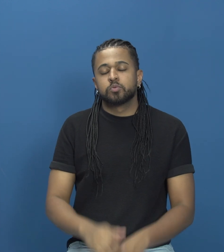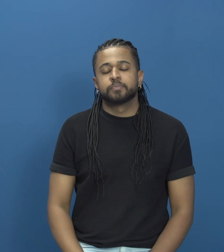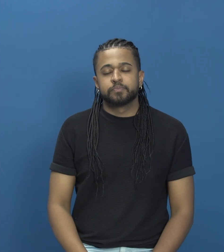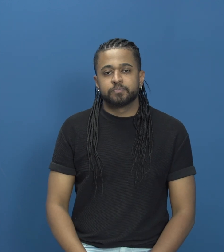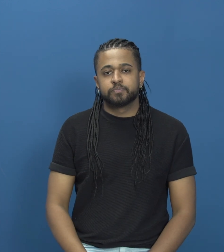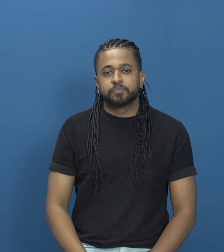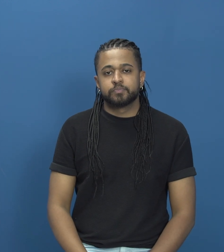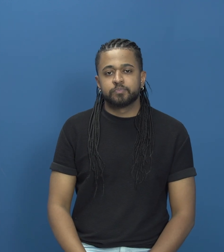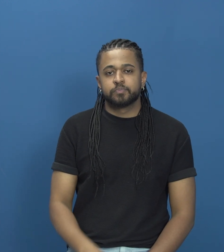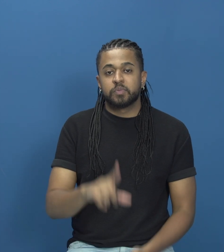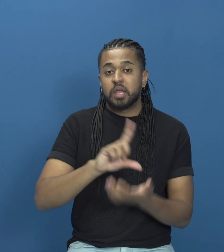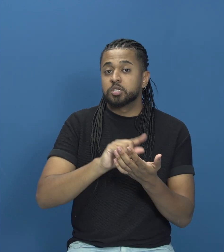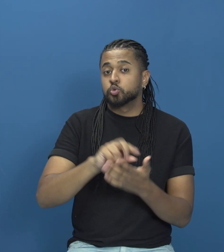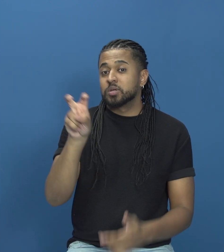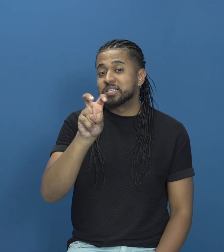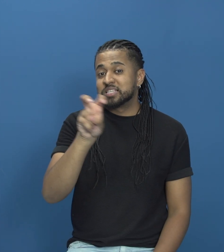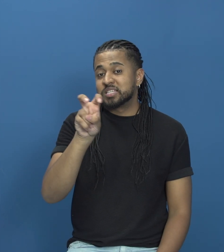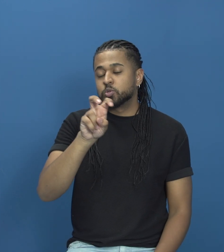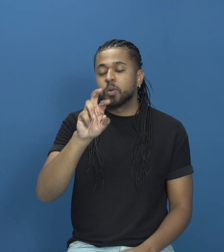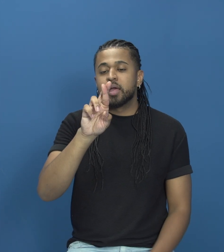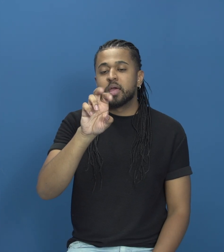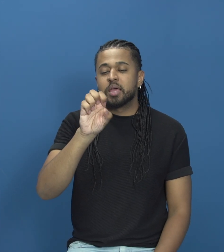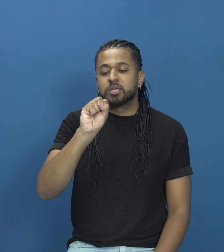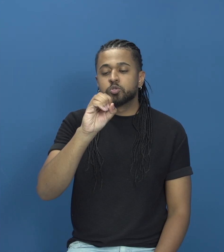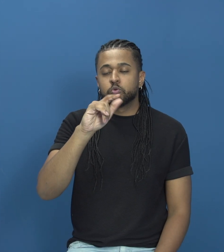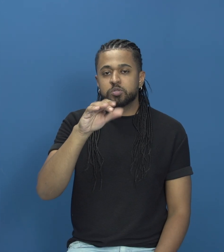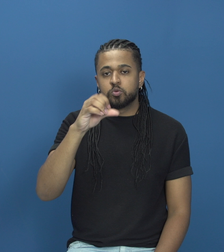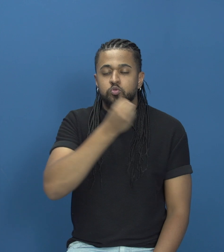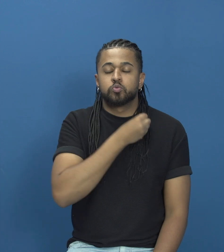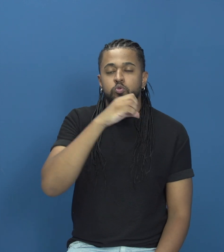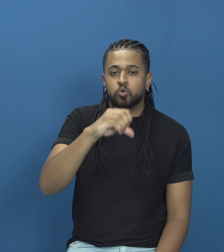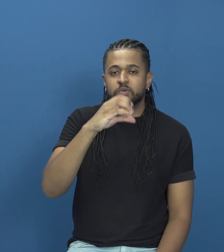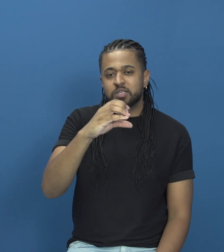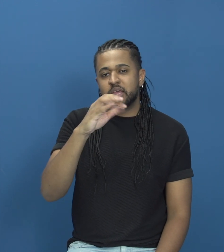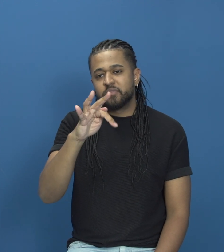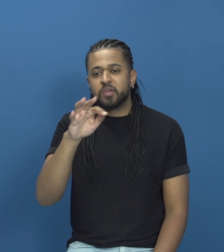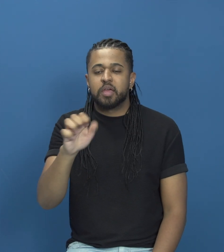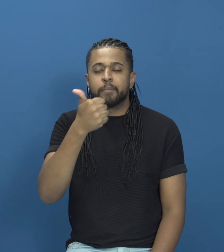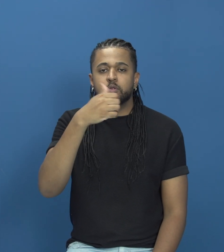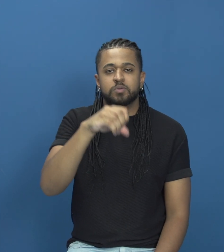Abre parênteses, artigo 5º da Resolução número 9, CFE